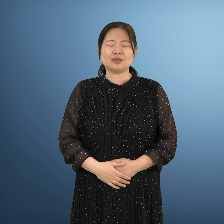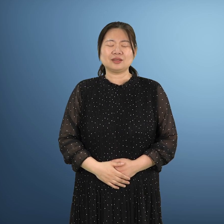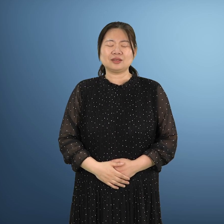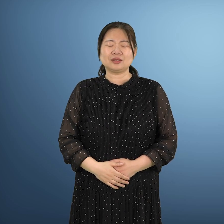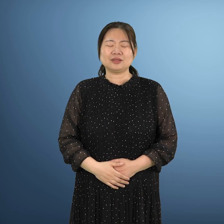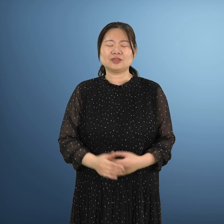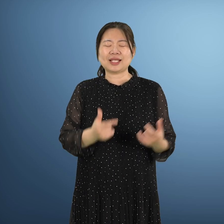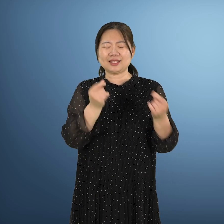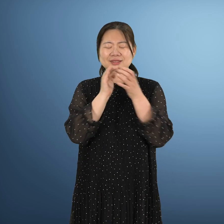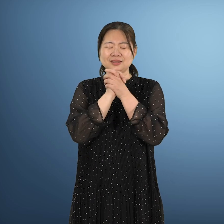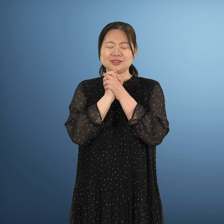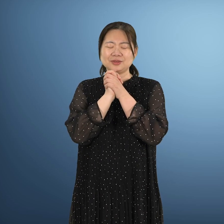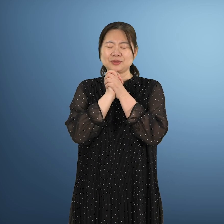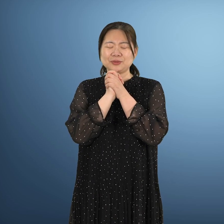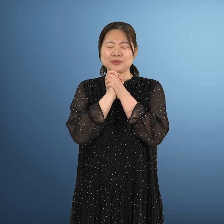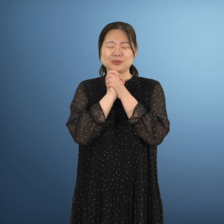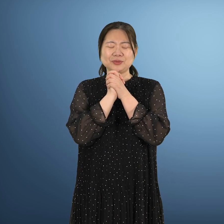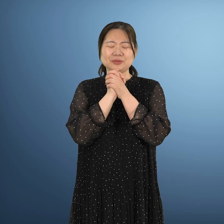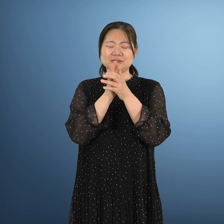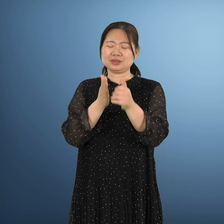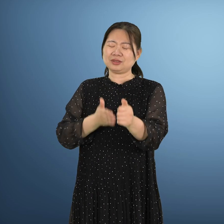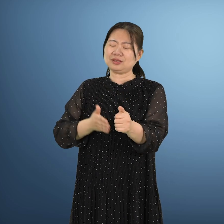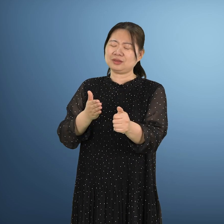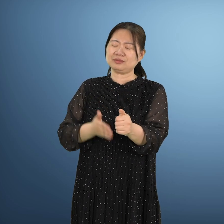우리 한번 기도합시다.